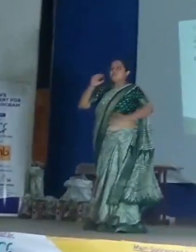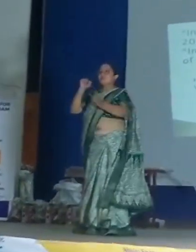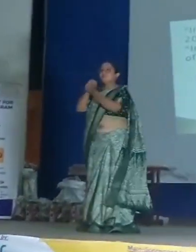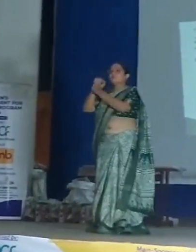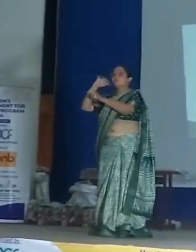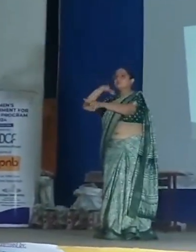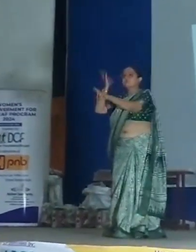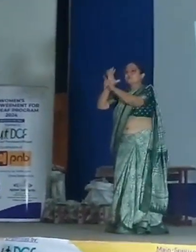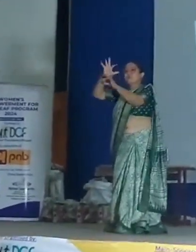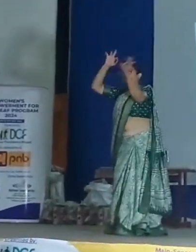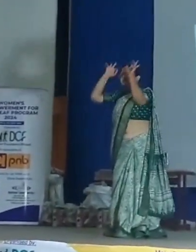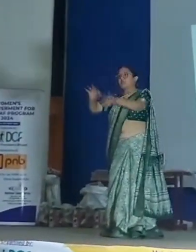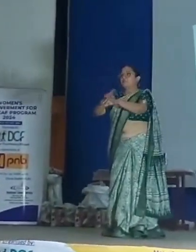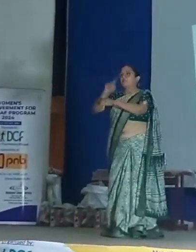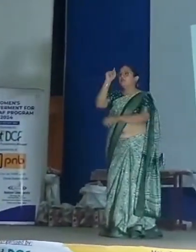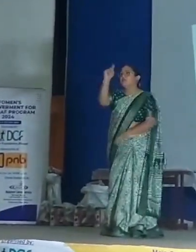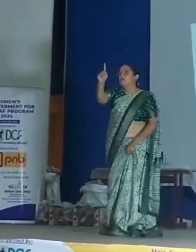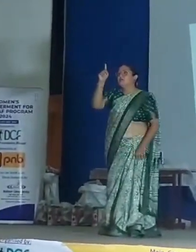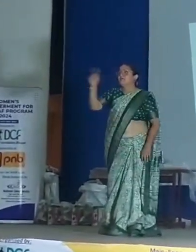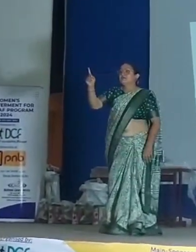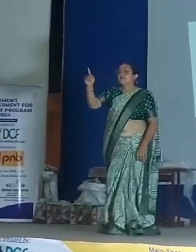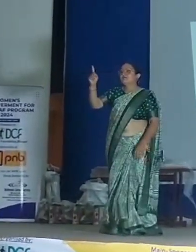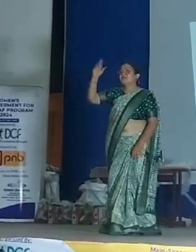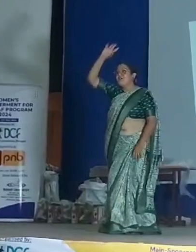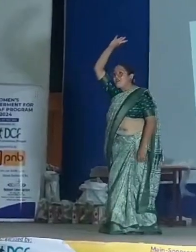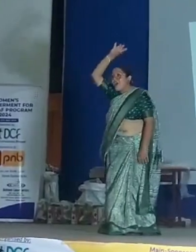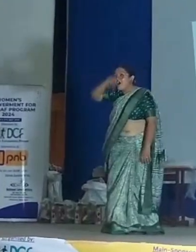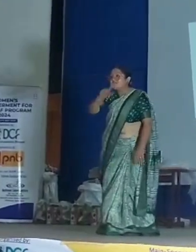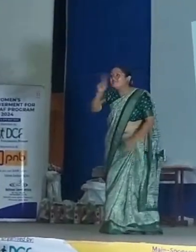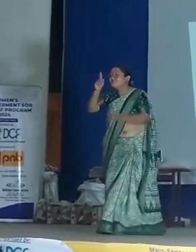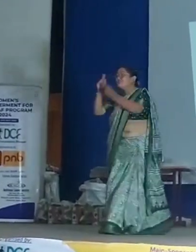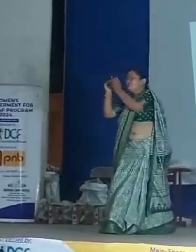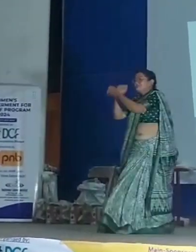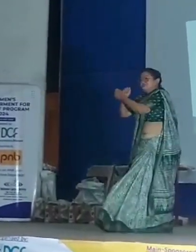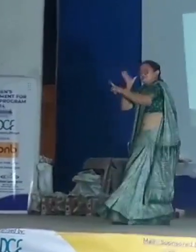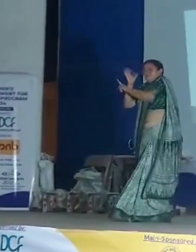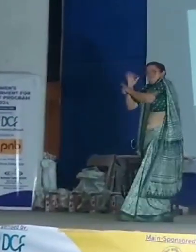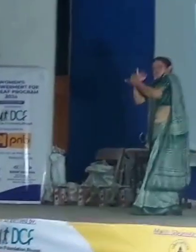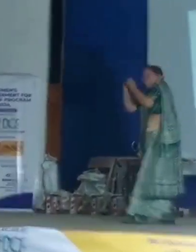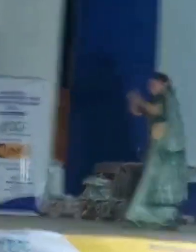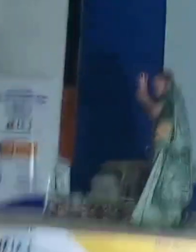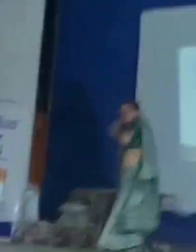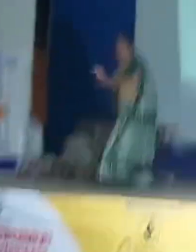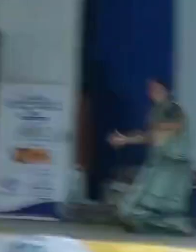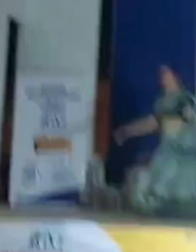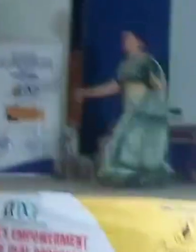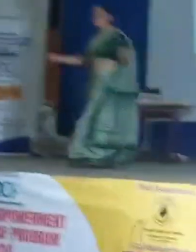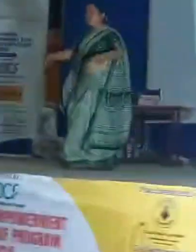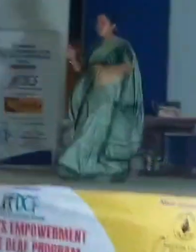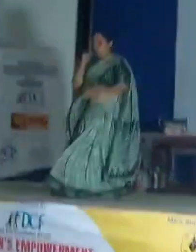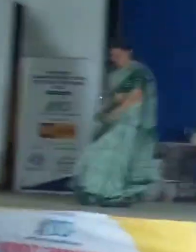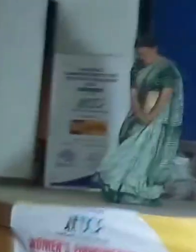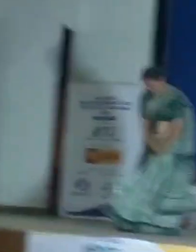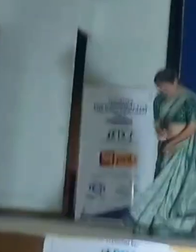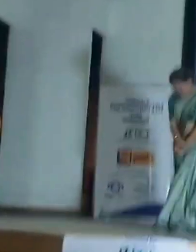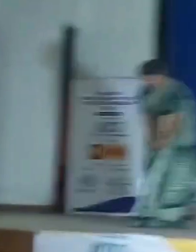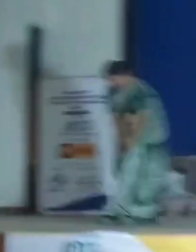उसको आपने इतना वर्बली और उतना उसके साथ फिजिकली आपने उसको मेंटली वीक कर दिया, तो उसके खुद के राइटर खुद करना चाहती है क्या करना चाहती है। तो वहाँ पे पुलिस